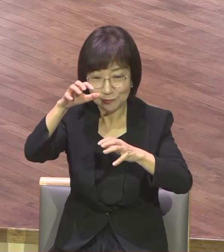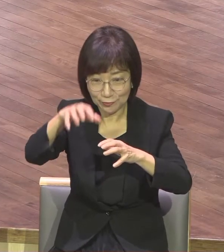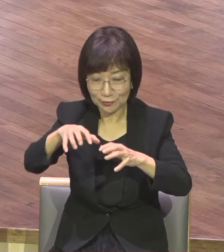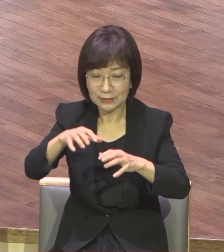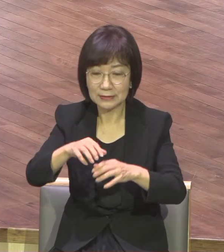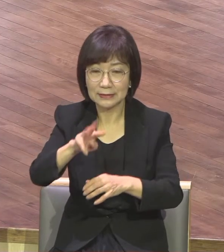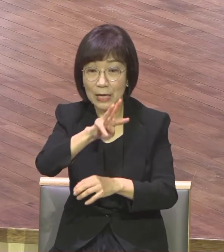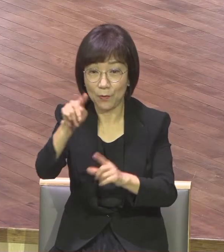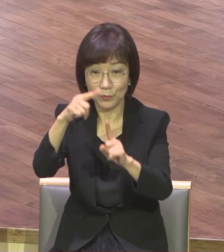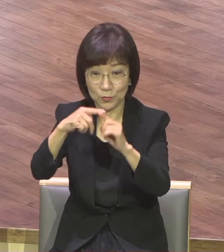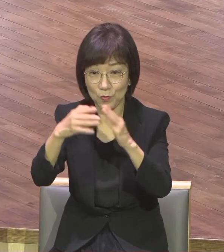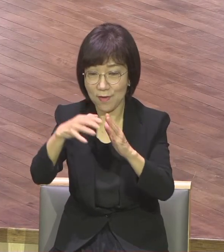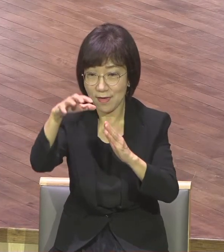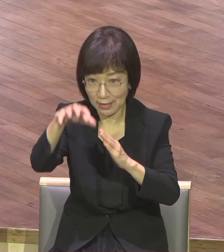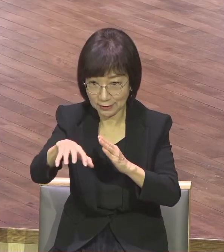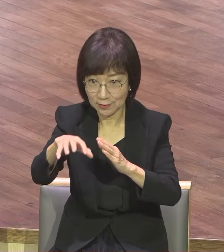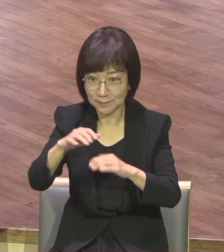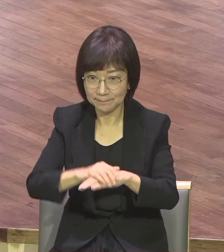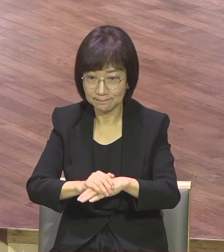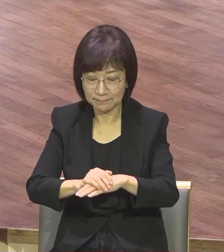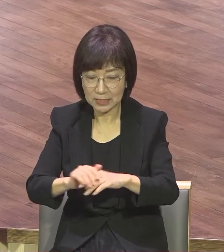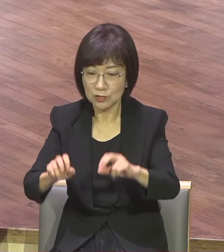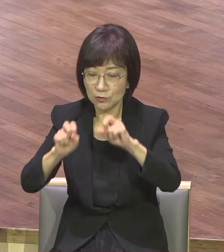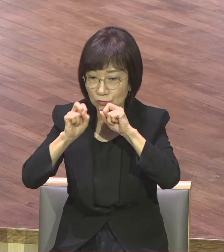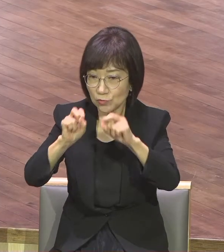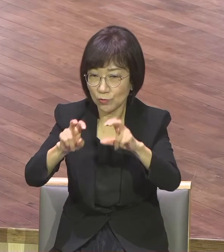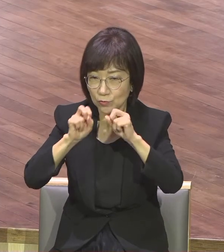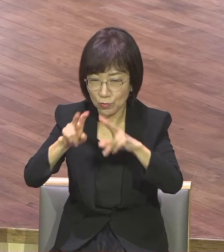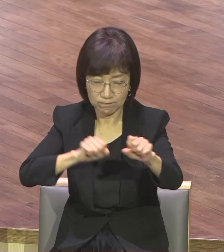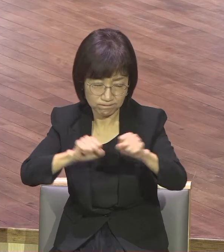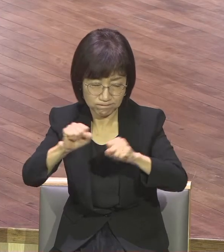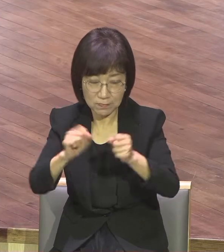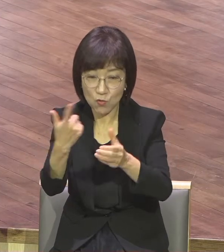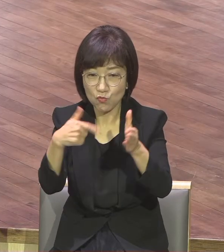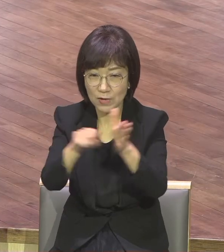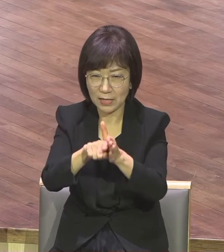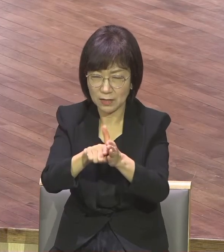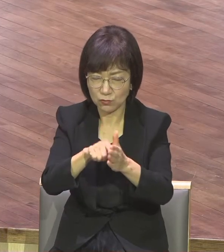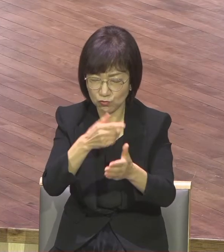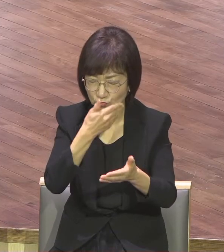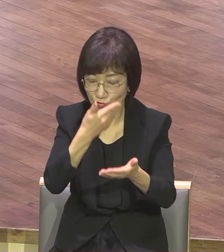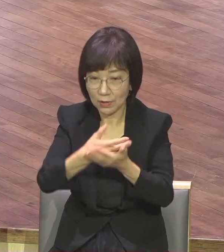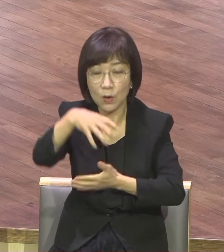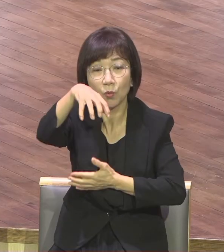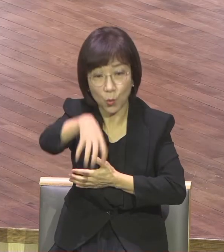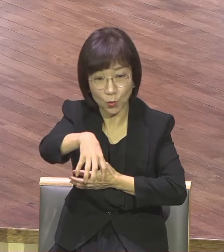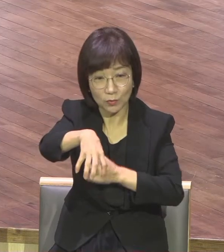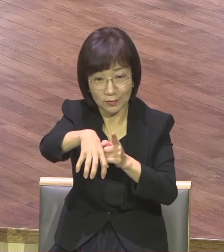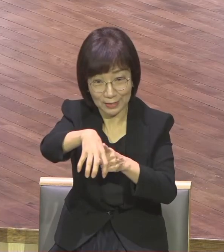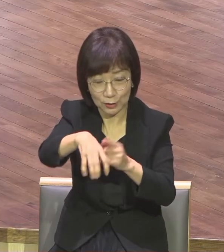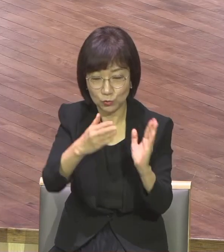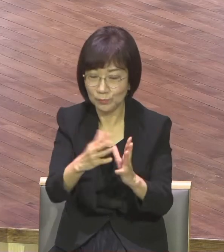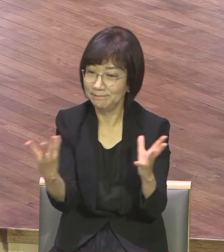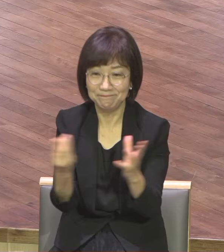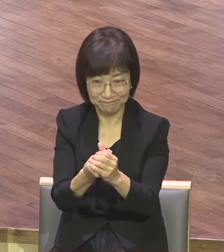예원교회가 선교할 수 있는 플랫폼이 그렇게 잘 구성이 되어졌다 그